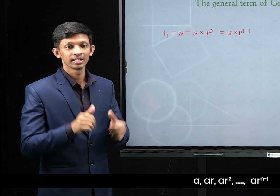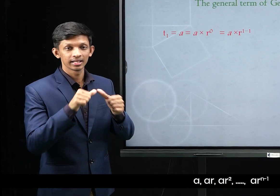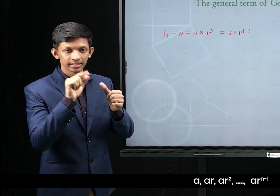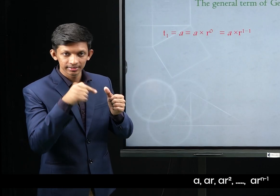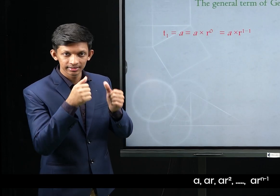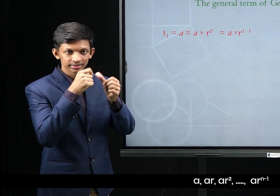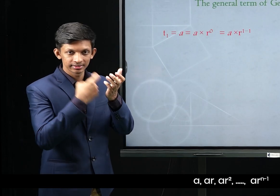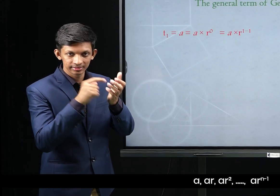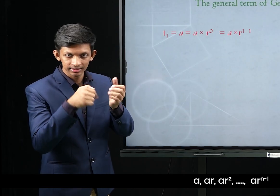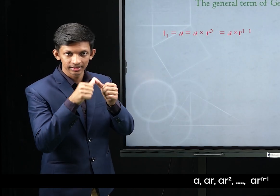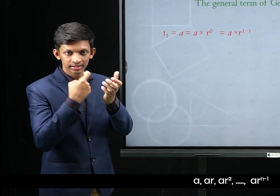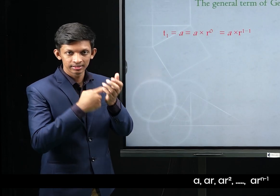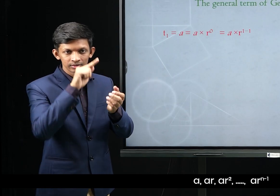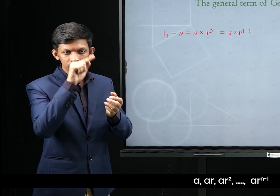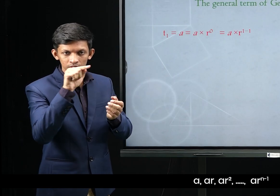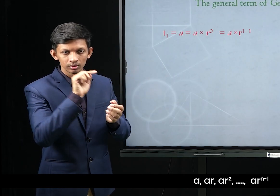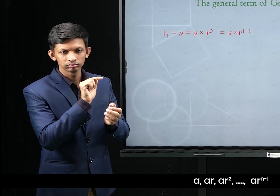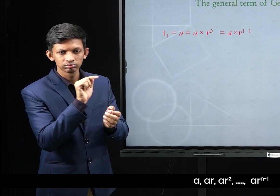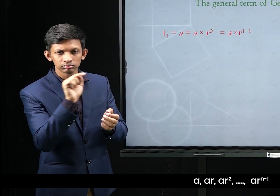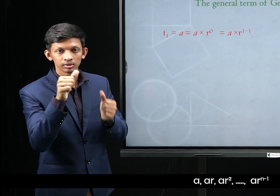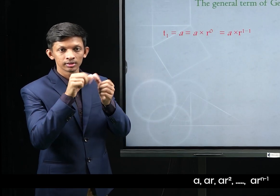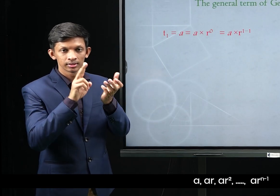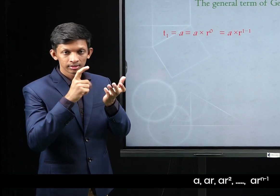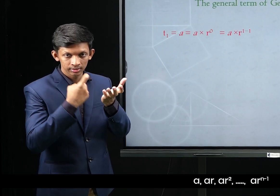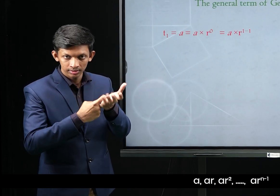ये AR, AR2 एक्सेट्रा ARn-1